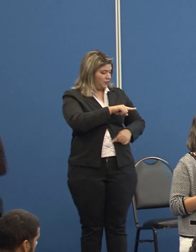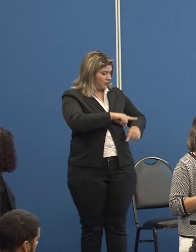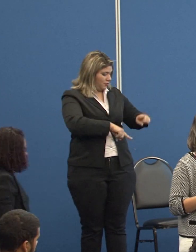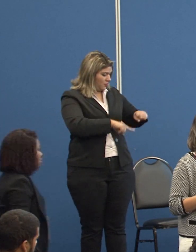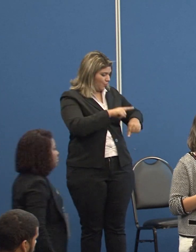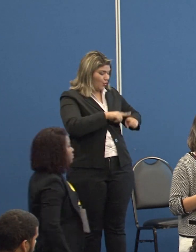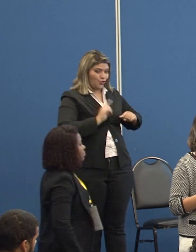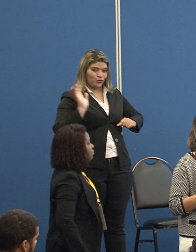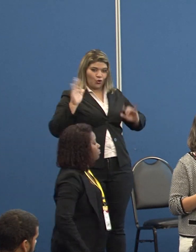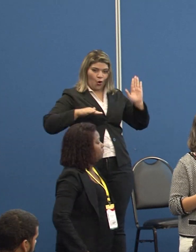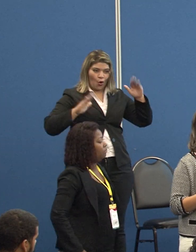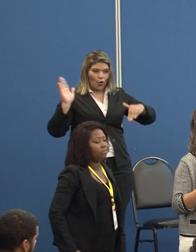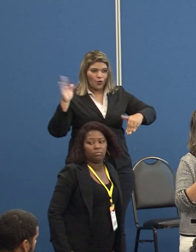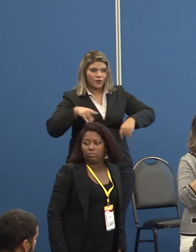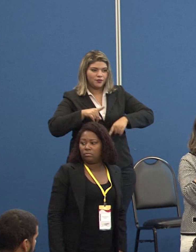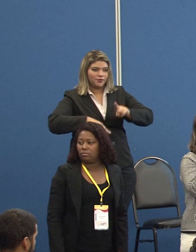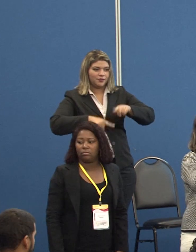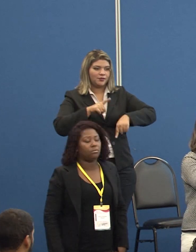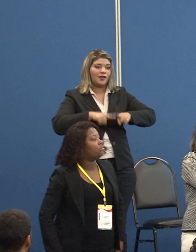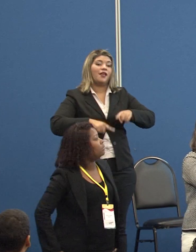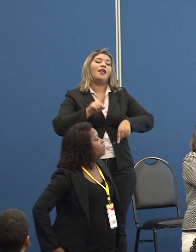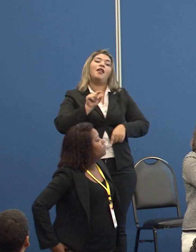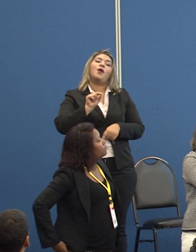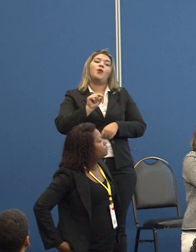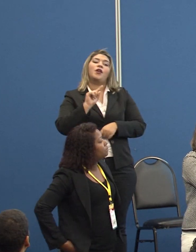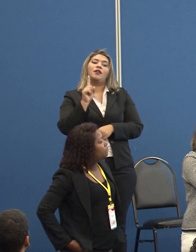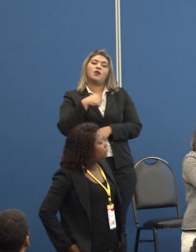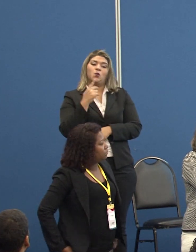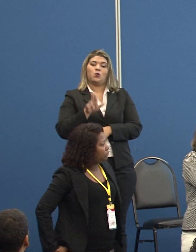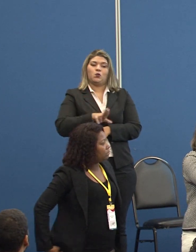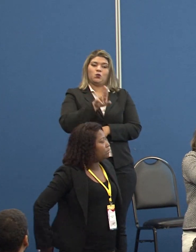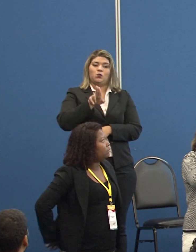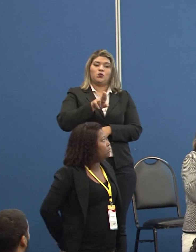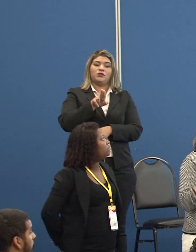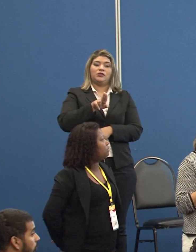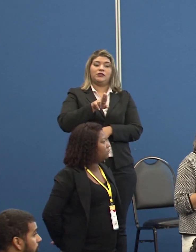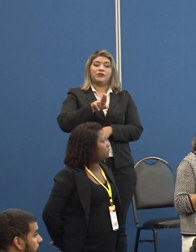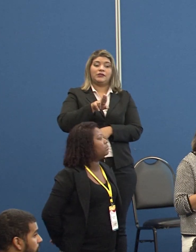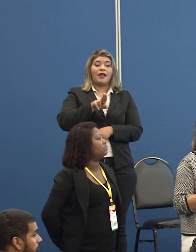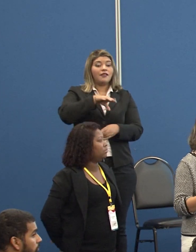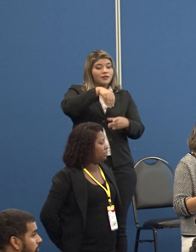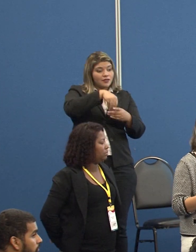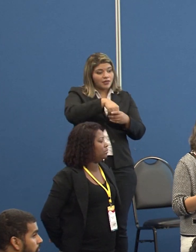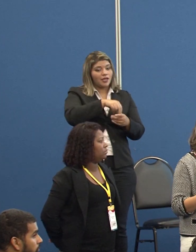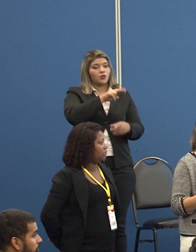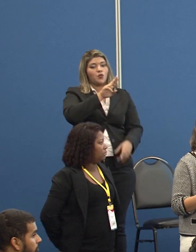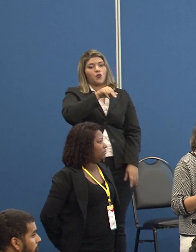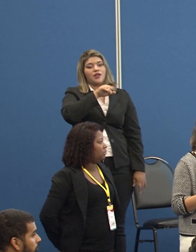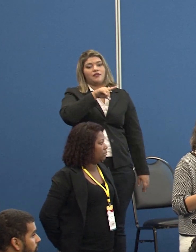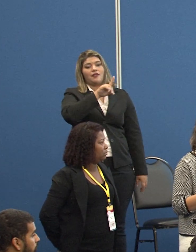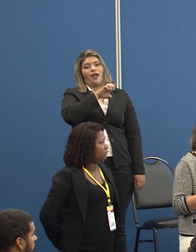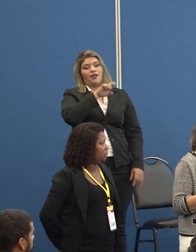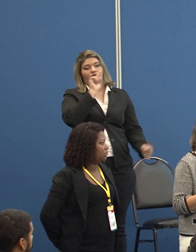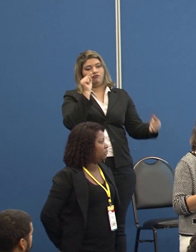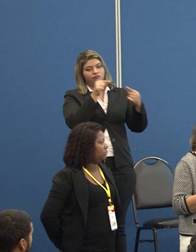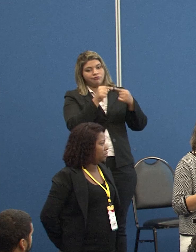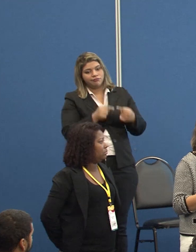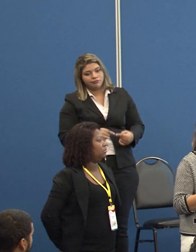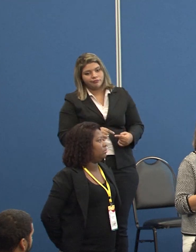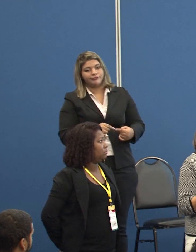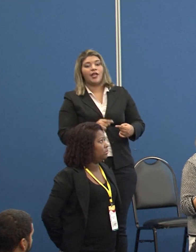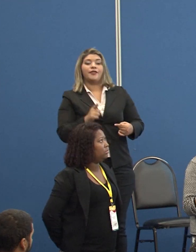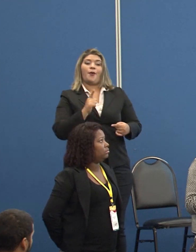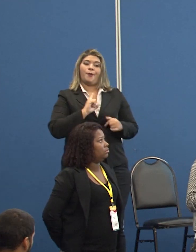recursos que nós temos aqui é um recurso que a gente utiliza ao longo da unidade didática, né? Então, assim, nós vamos partir de um